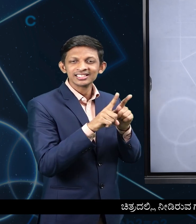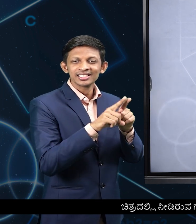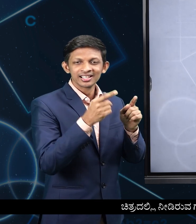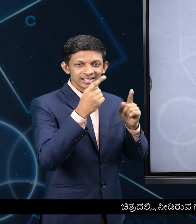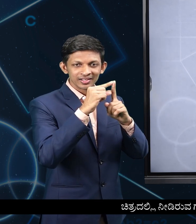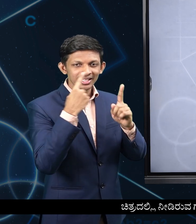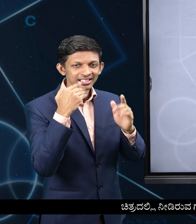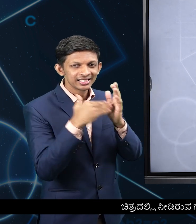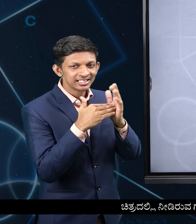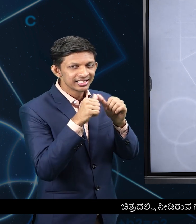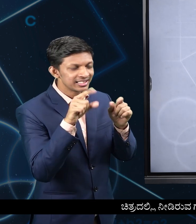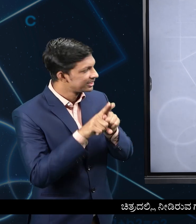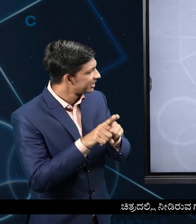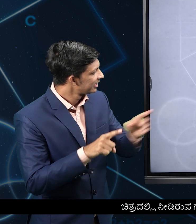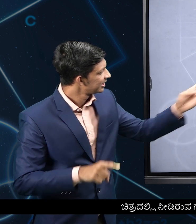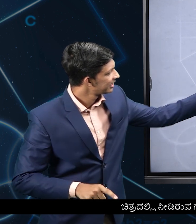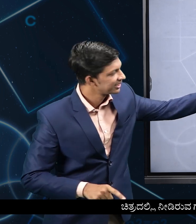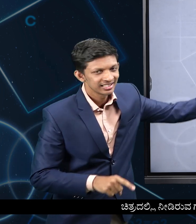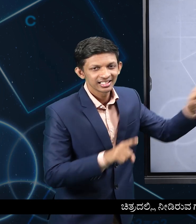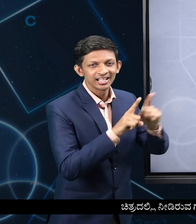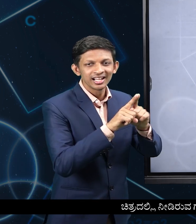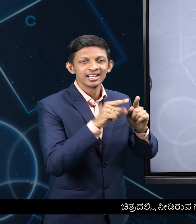ಬಳೆ ಮತ್ತು ಪಿಜ್ಜಾವನ್ನು ಎಚ್ಚರಿಕೆಯಿಂದ ನೋಡಿ.